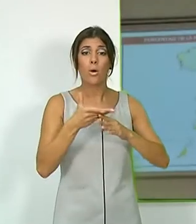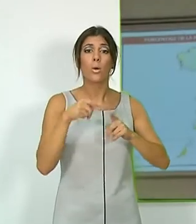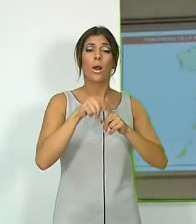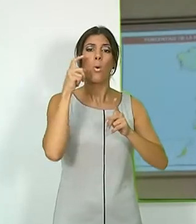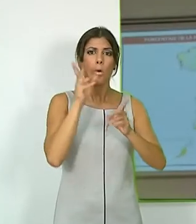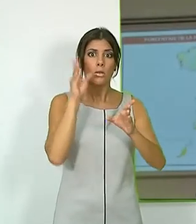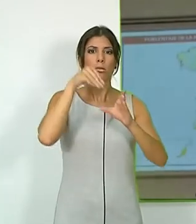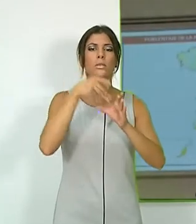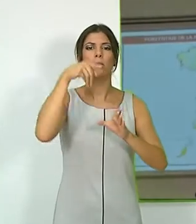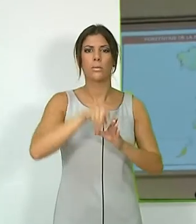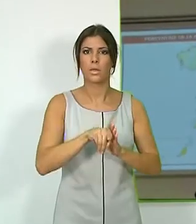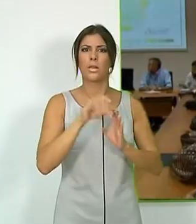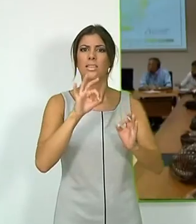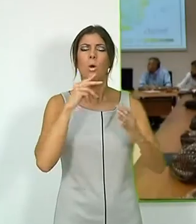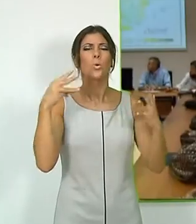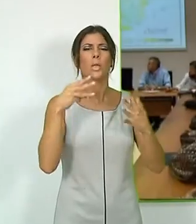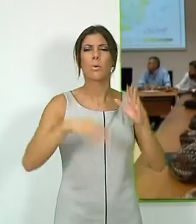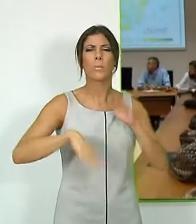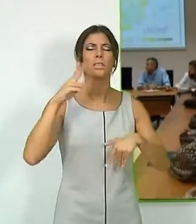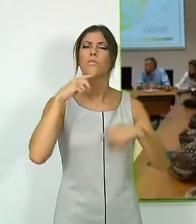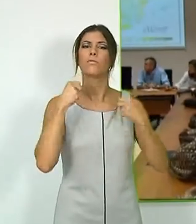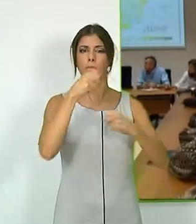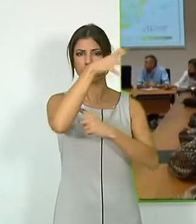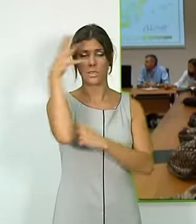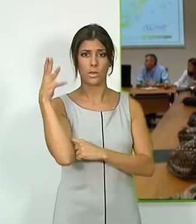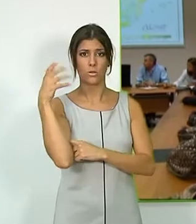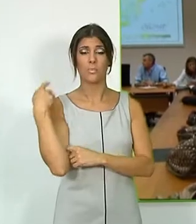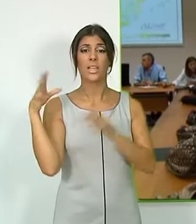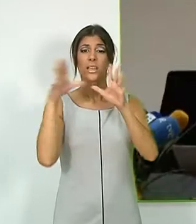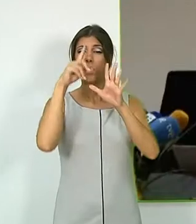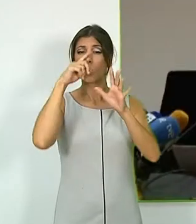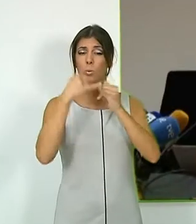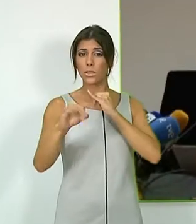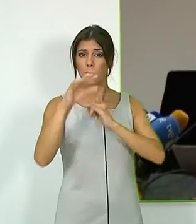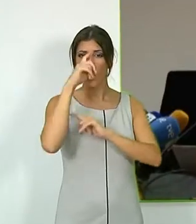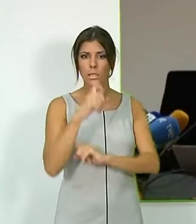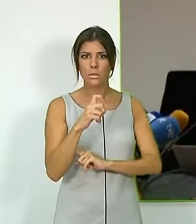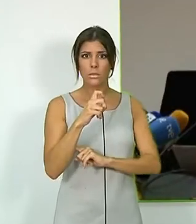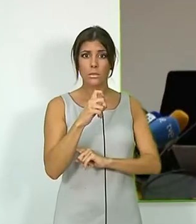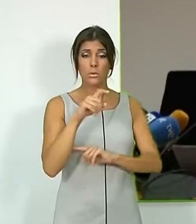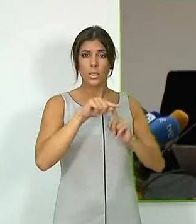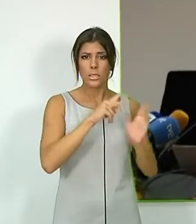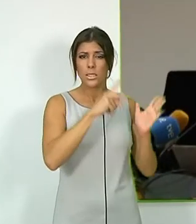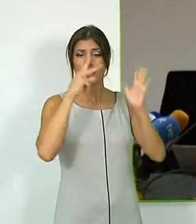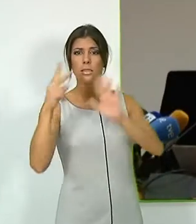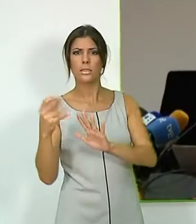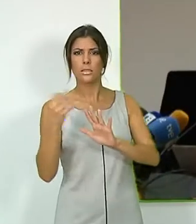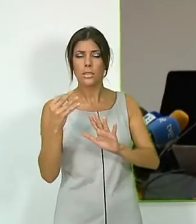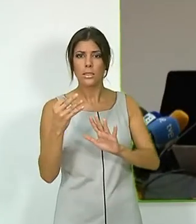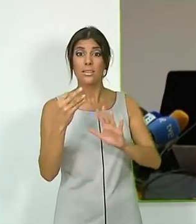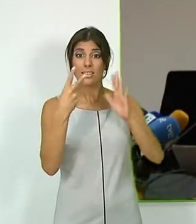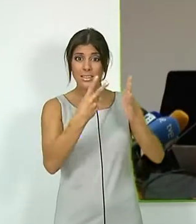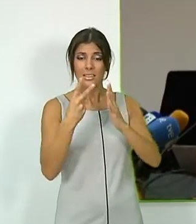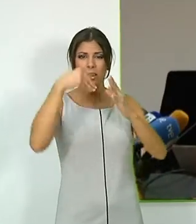incluimos junio, sería el octavo más cálido desde esa misma fecha. En los 10 últimos años, de estos 7 que han estado por delante de